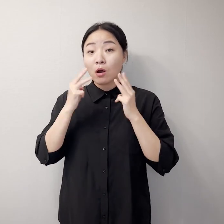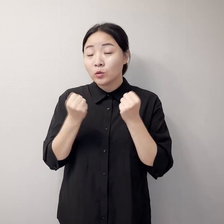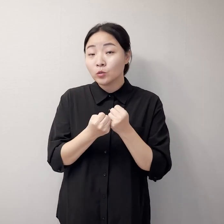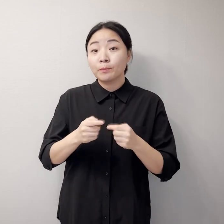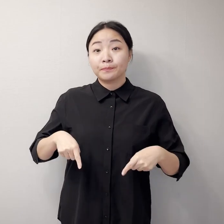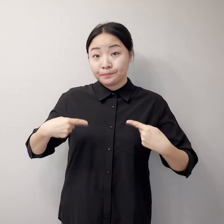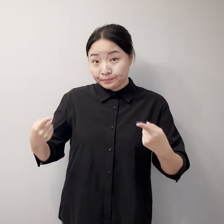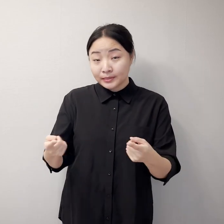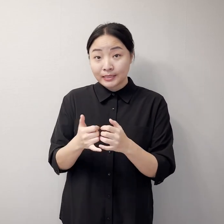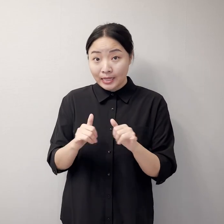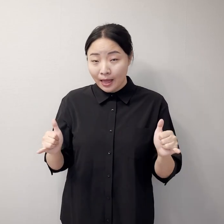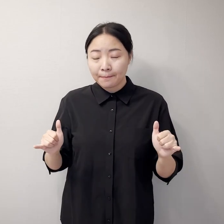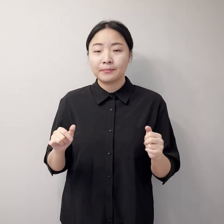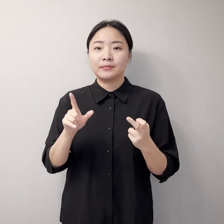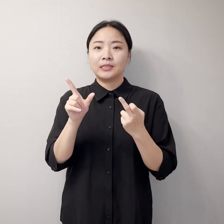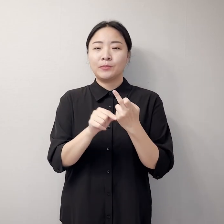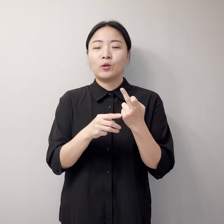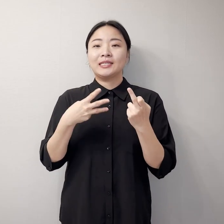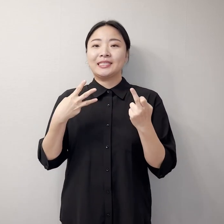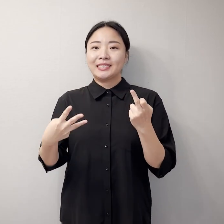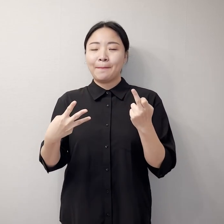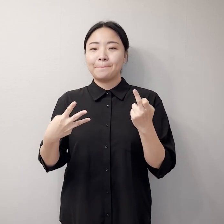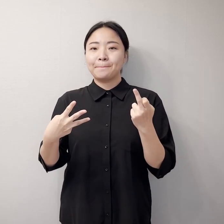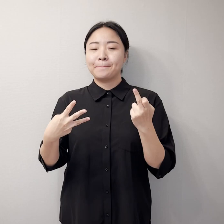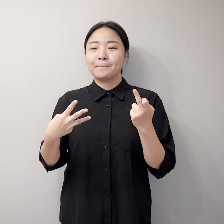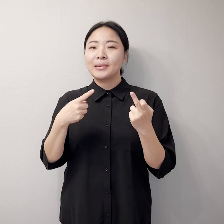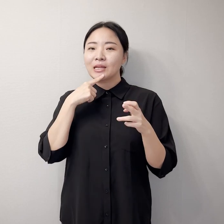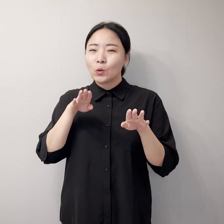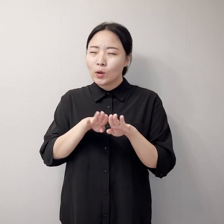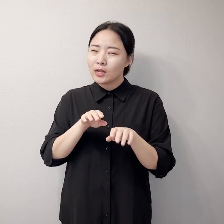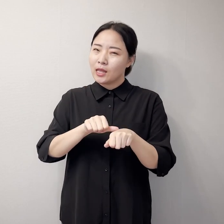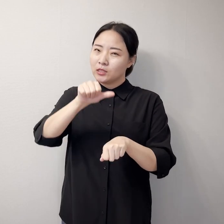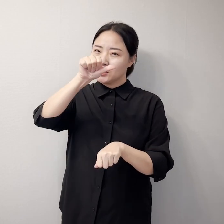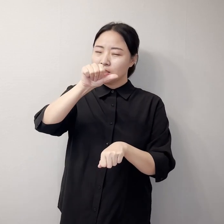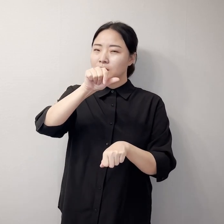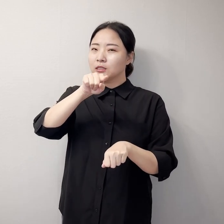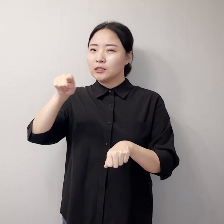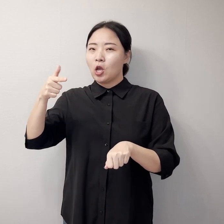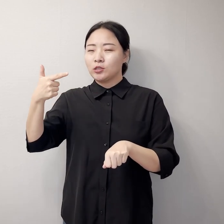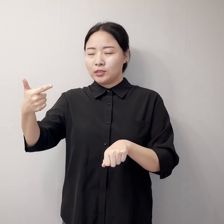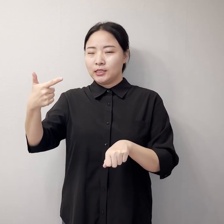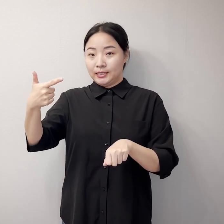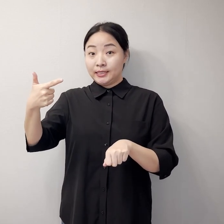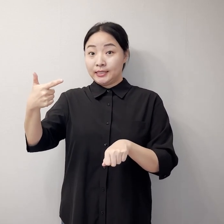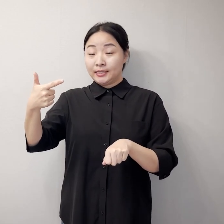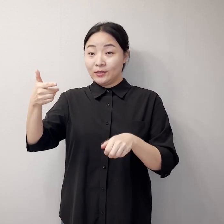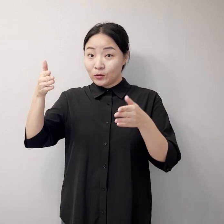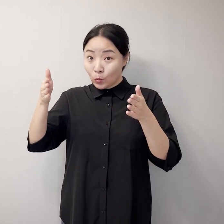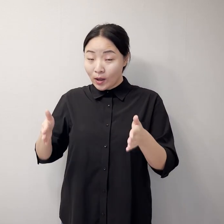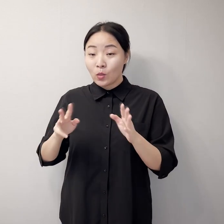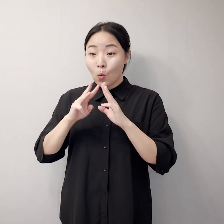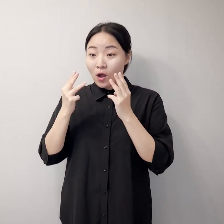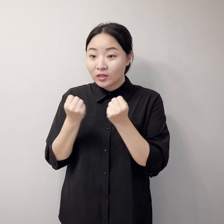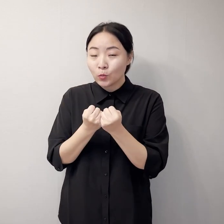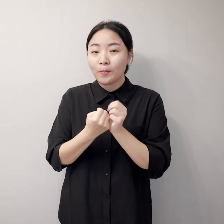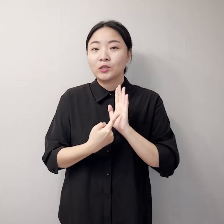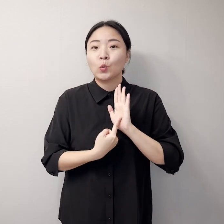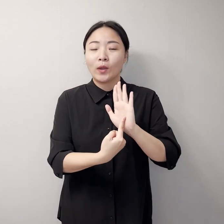워크숍에 참여하시는 분은 12월 3일 일요일 5시부터 6시까지 진행되는 워크숍